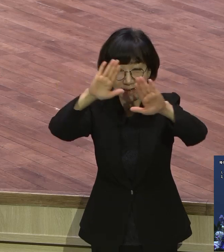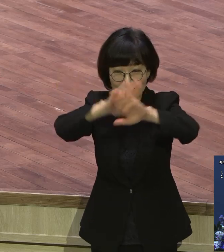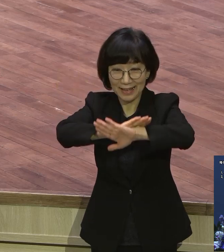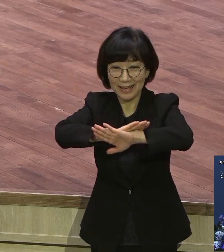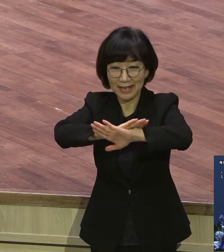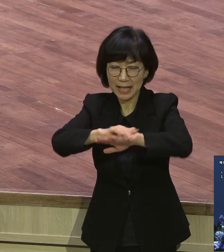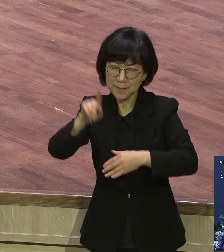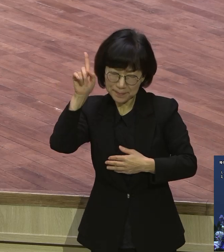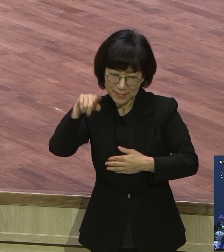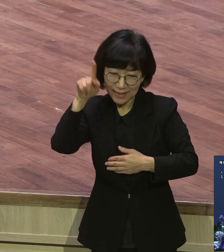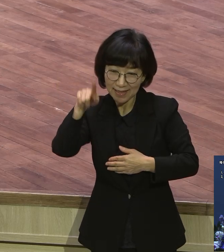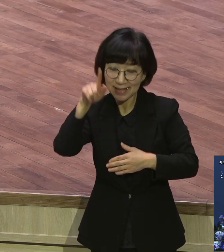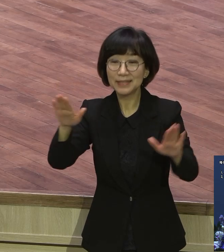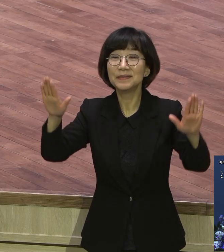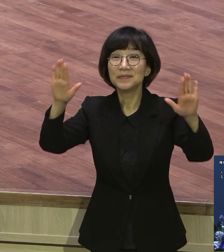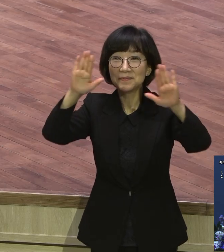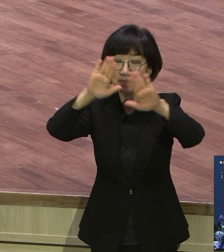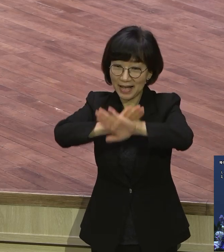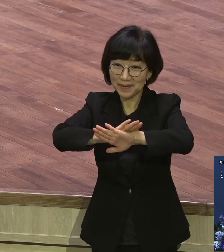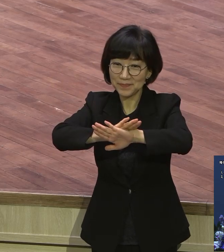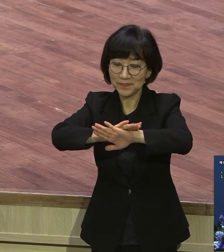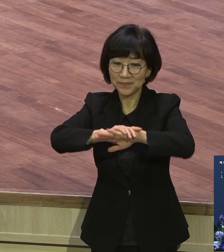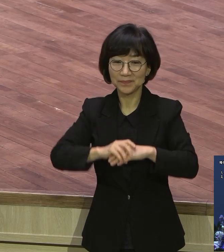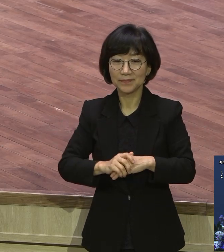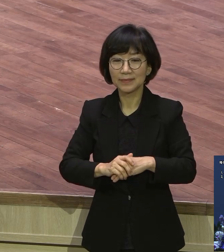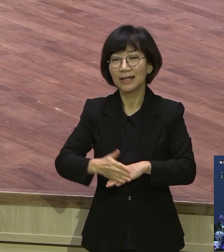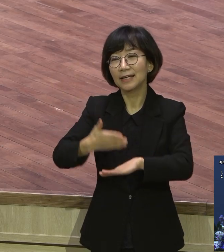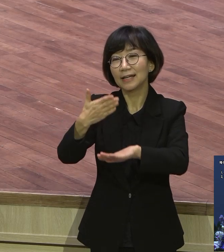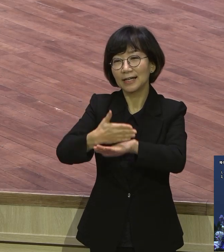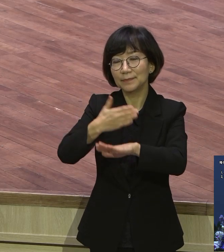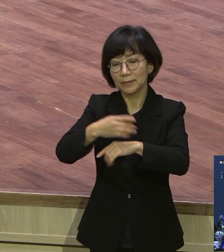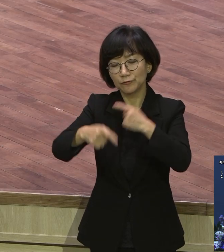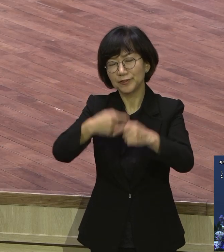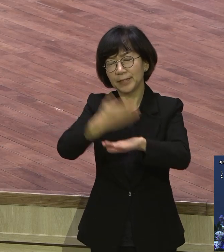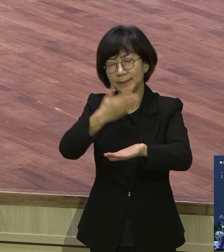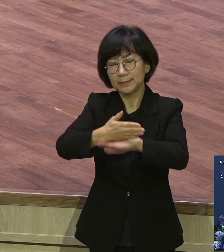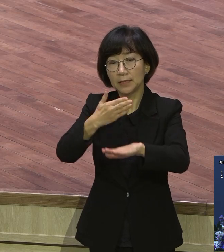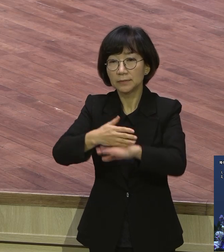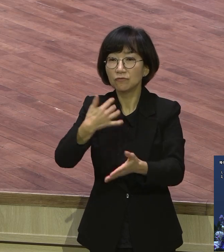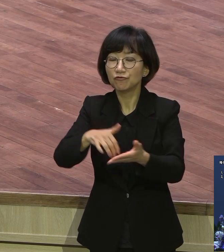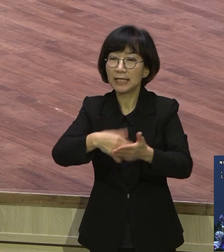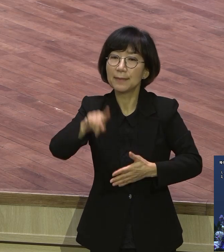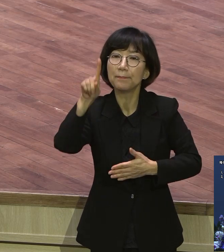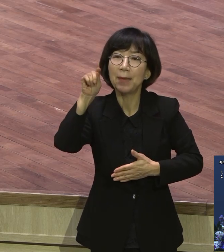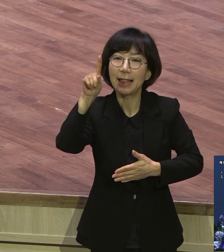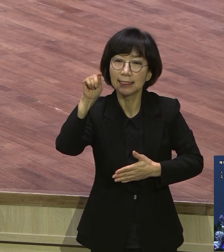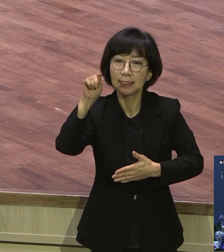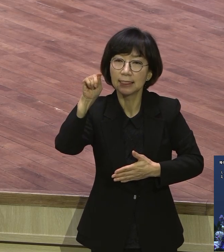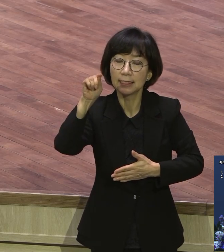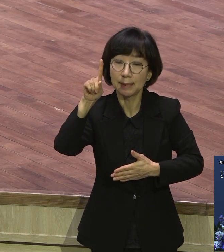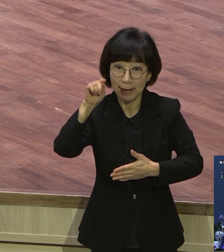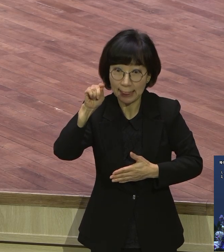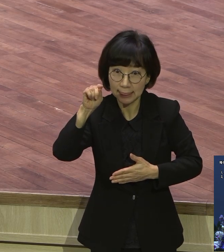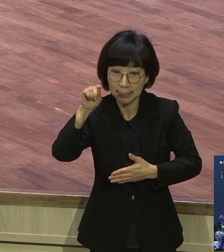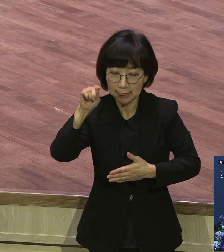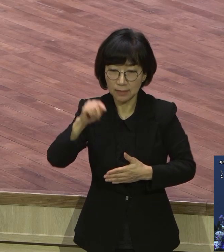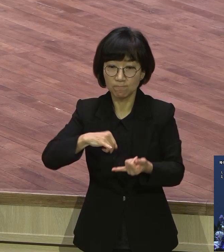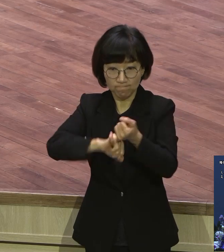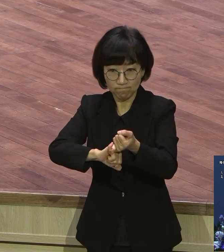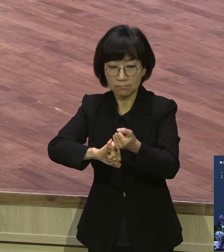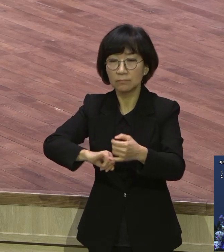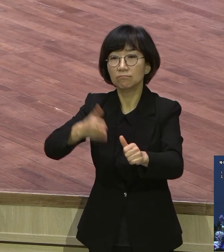매일 밤 1만 번씩 감사 감사 감사 라는 말만 하고 자라 1만 번씩